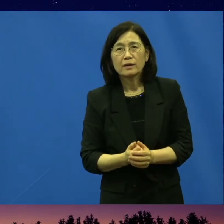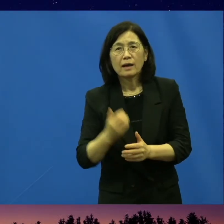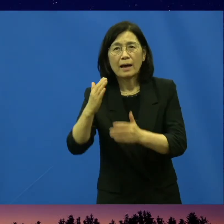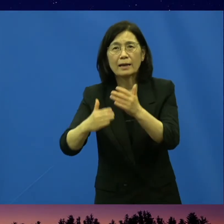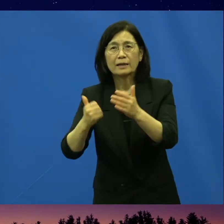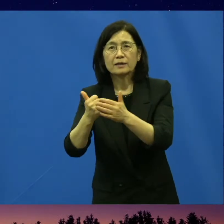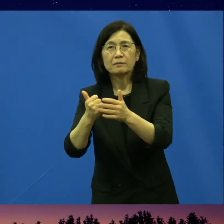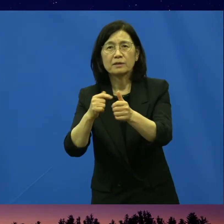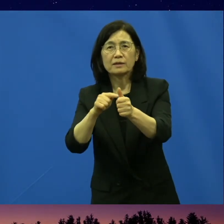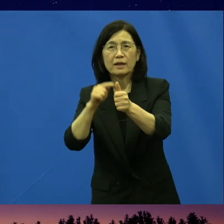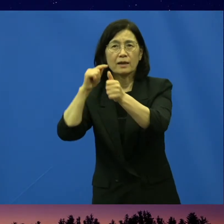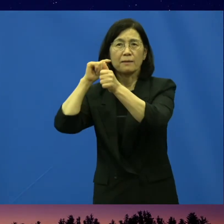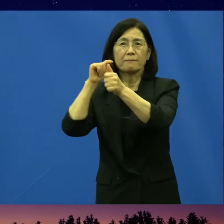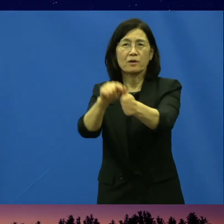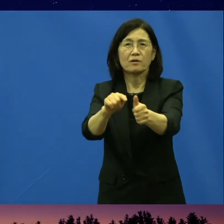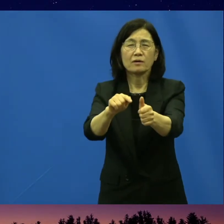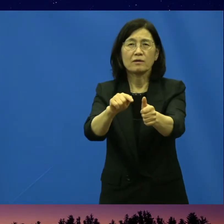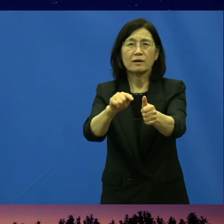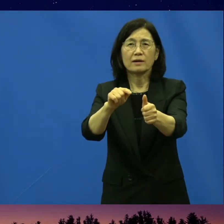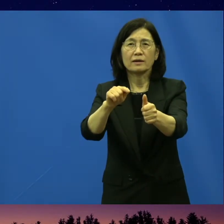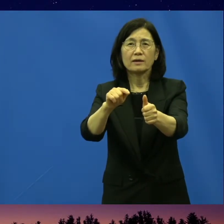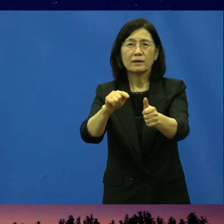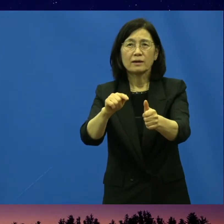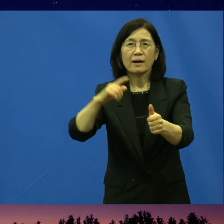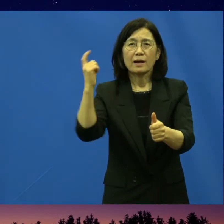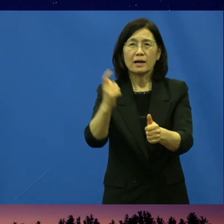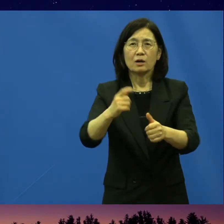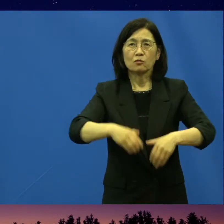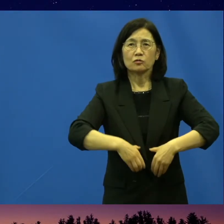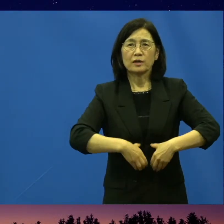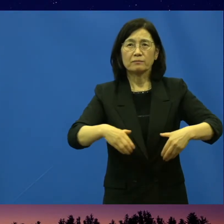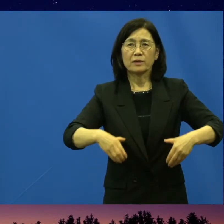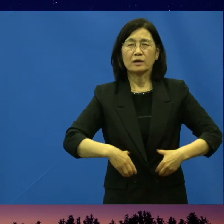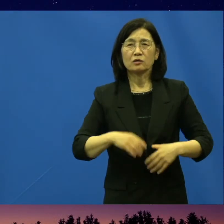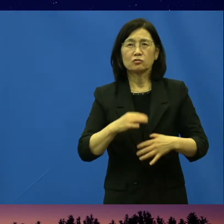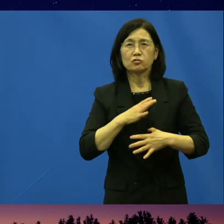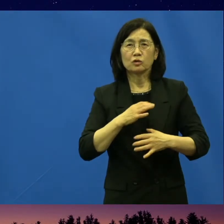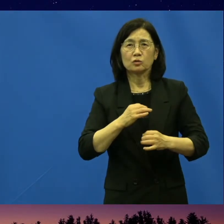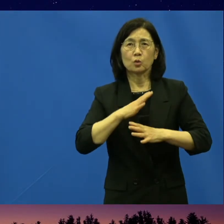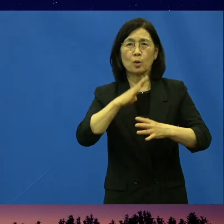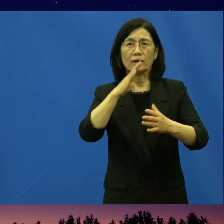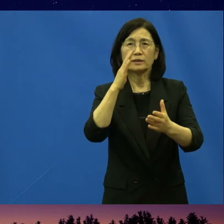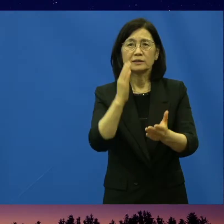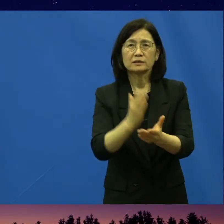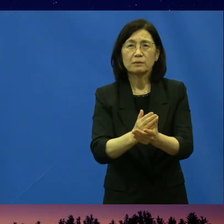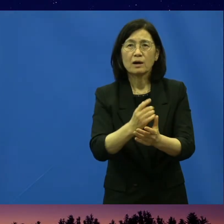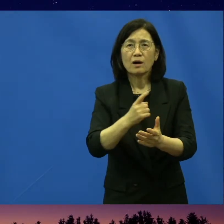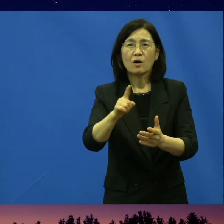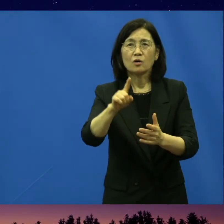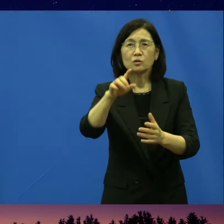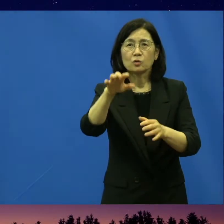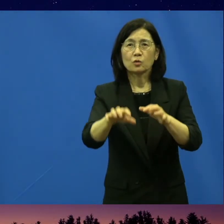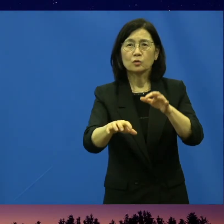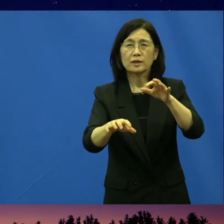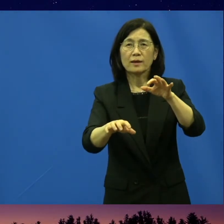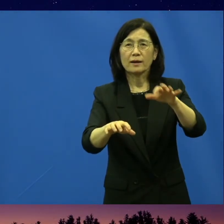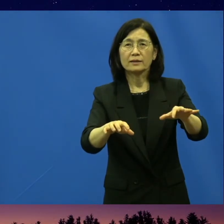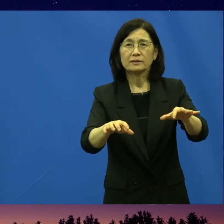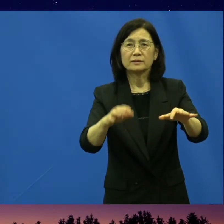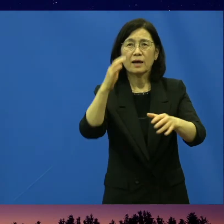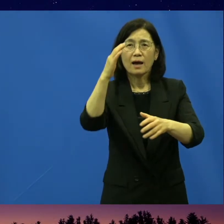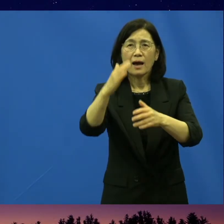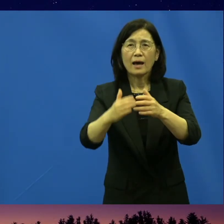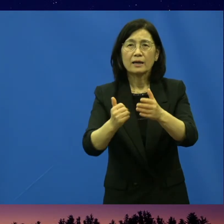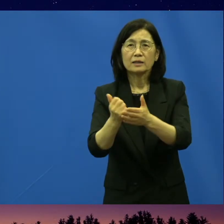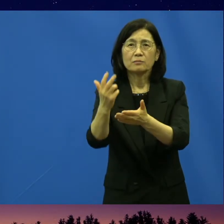아니냐. 강하고 담대하라. 두려워하지 말라. 놀라지 말라. 내가 어디로 가든지 내 하나님 여호와가 너와 함께 하느니라 하시더라.